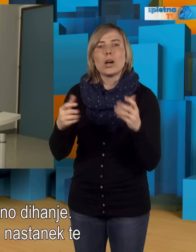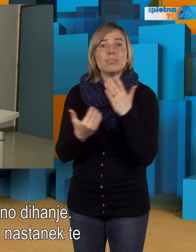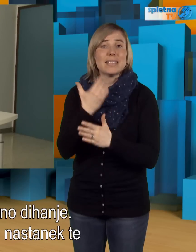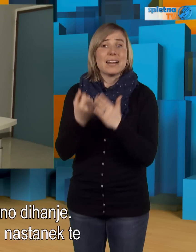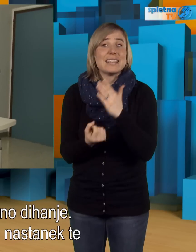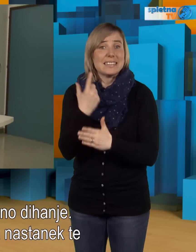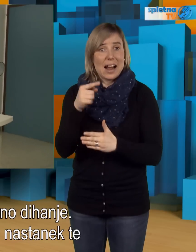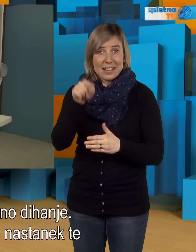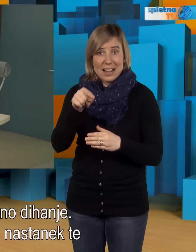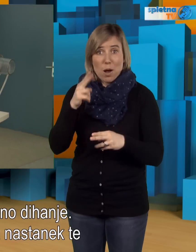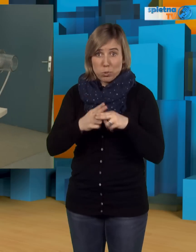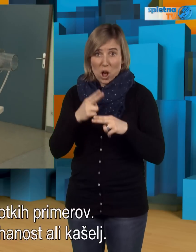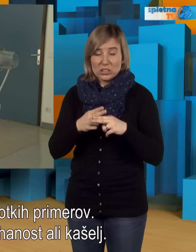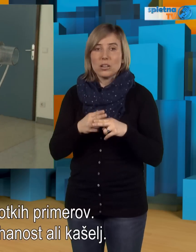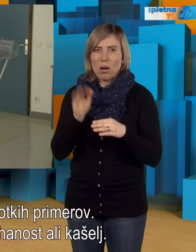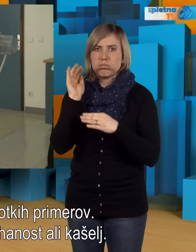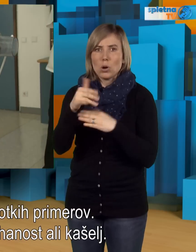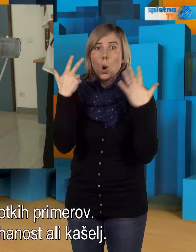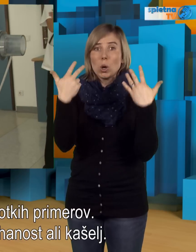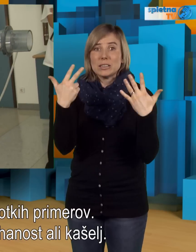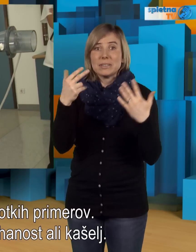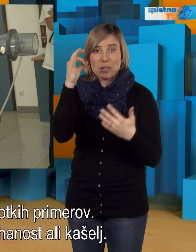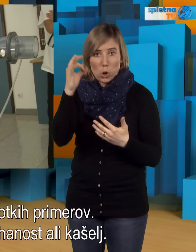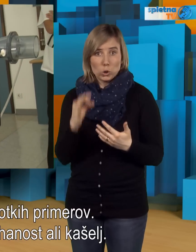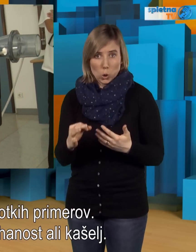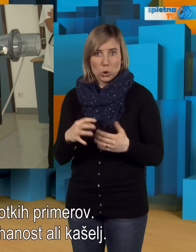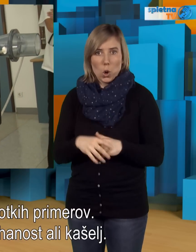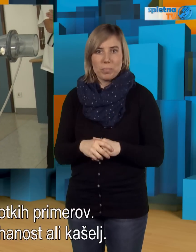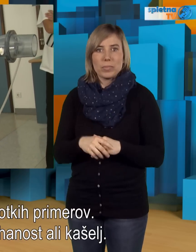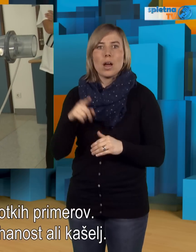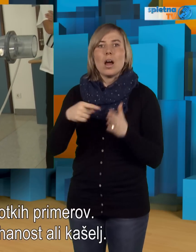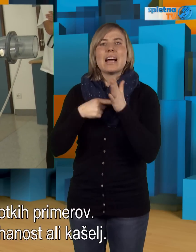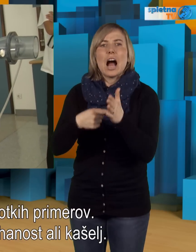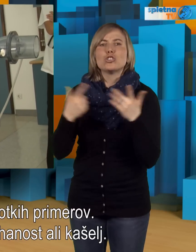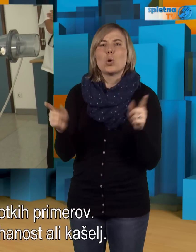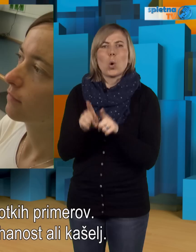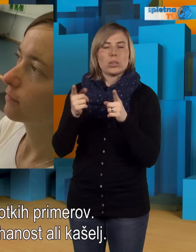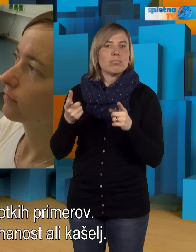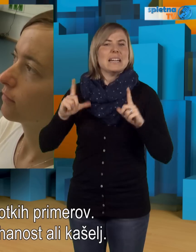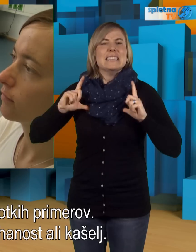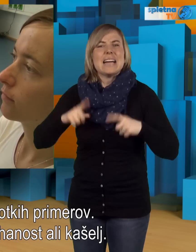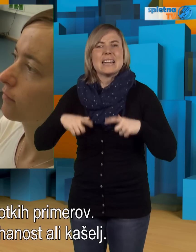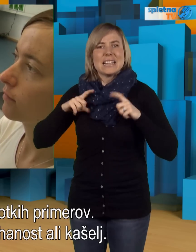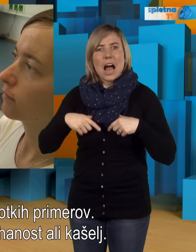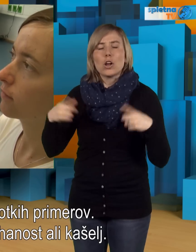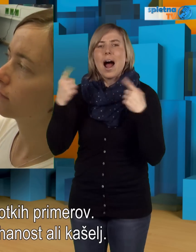nastanek te bolezni v kar 80% primerov. Kaže se lahko kot zadihanost ali